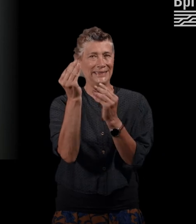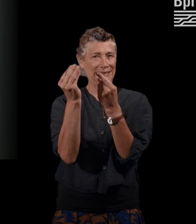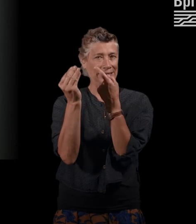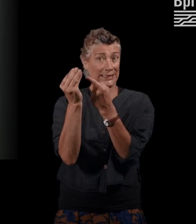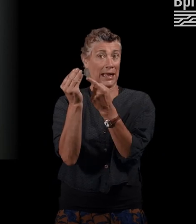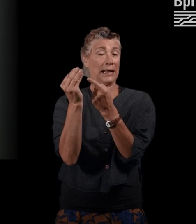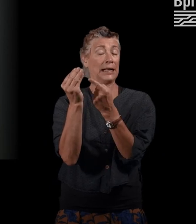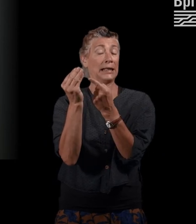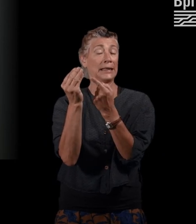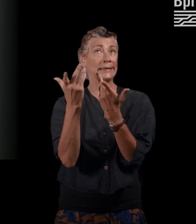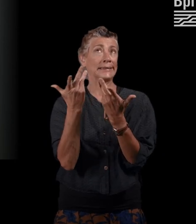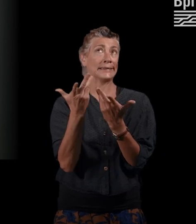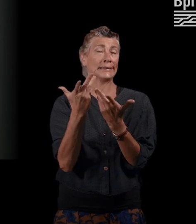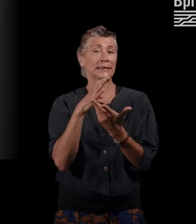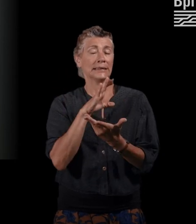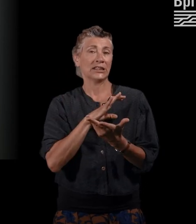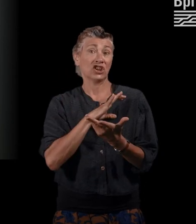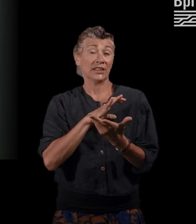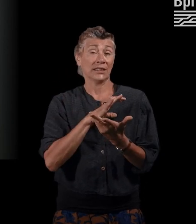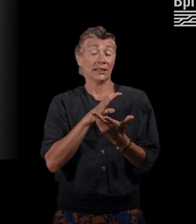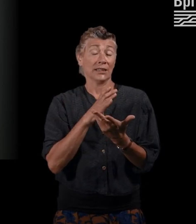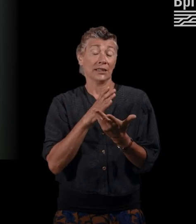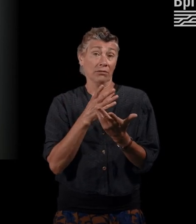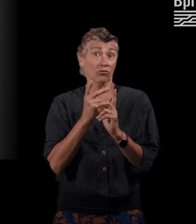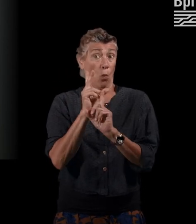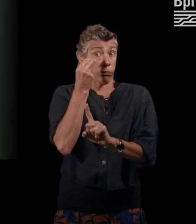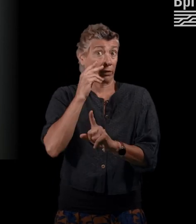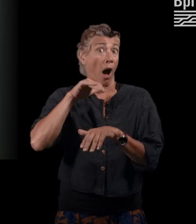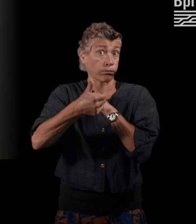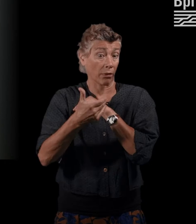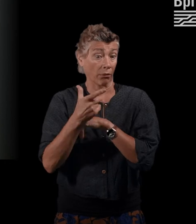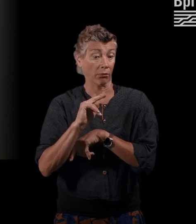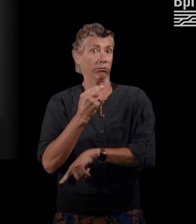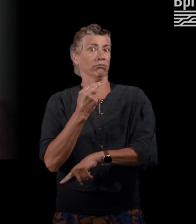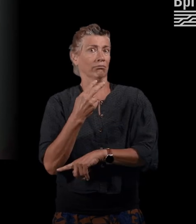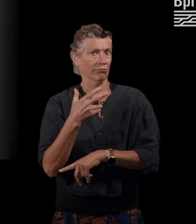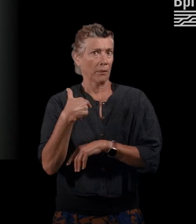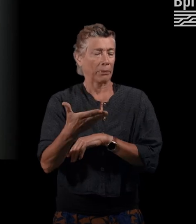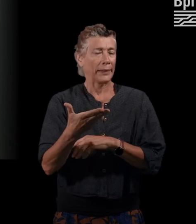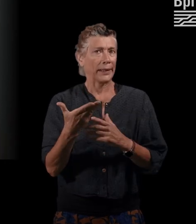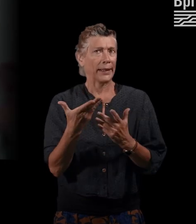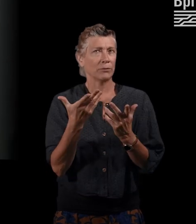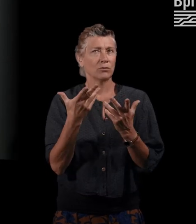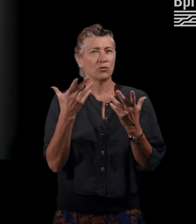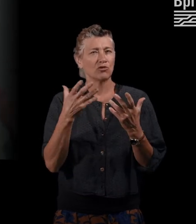Ce que j'essaye de faire, et je réalise ça après coup dans tout ce que j'écris, c'est d'avoir quelque chose de